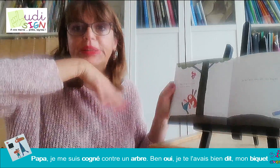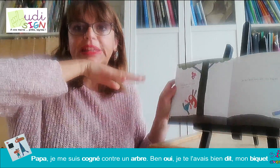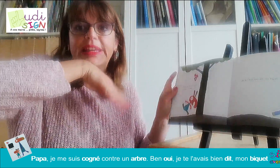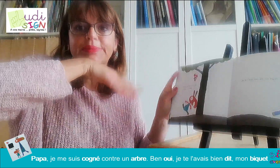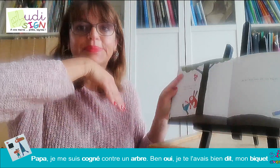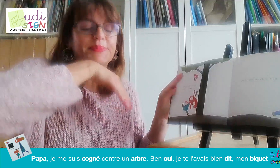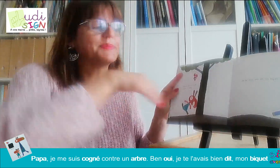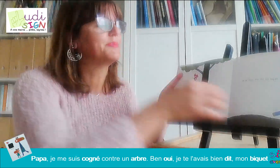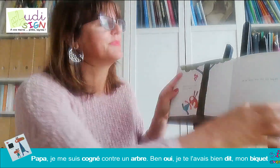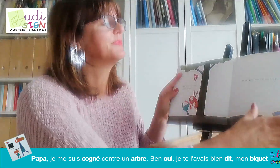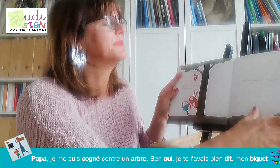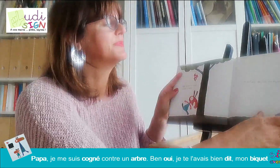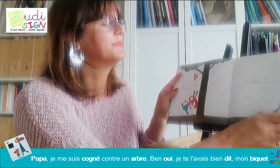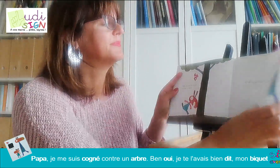biquet.